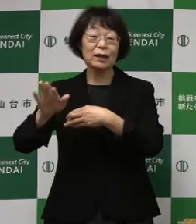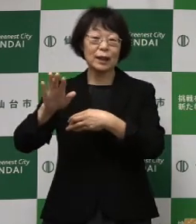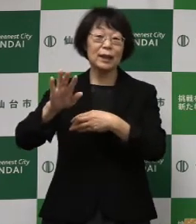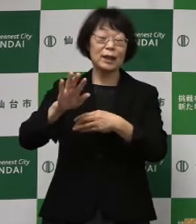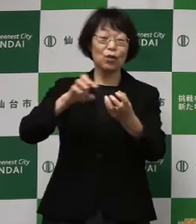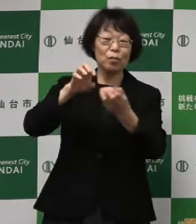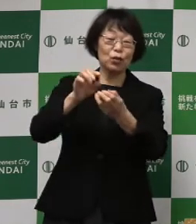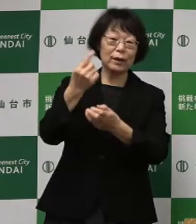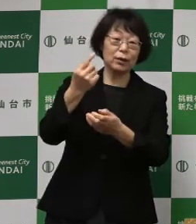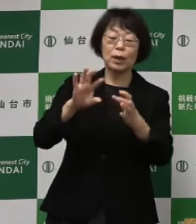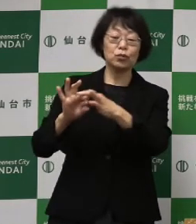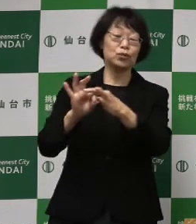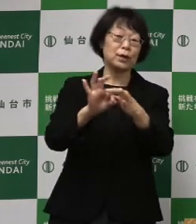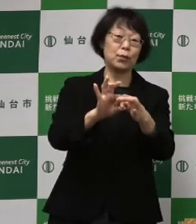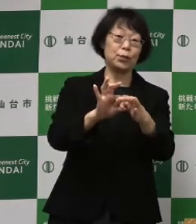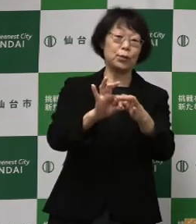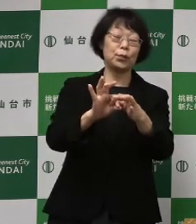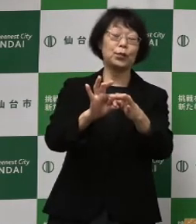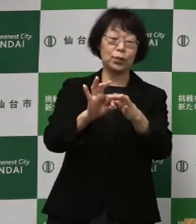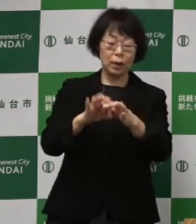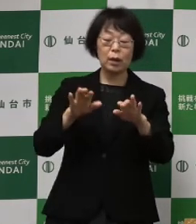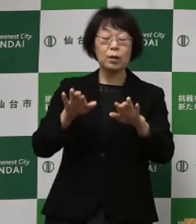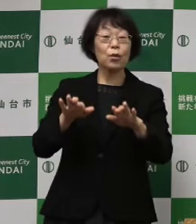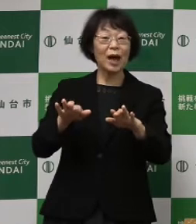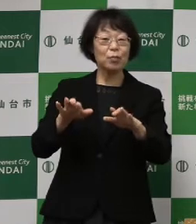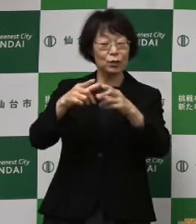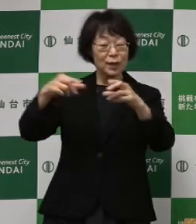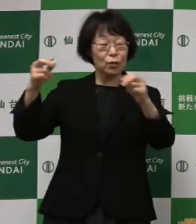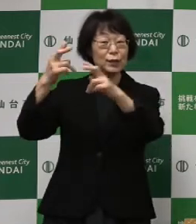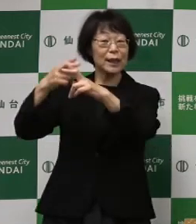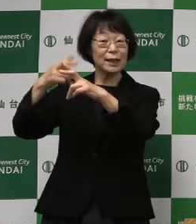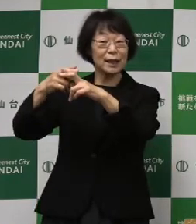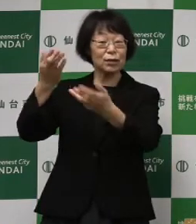っていうのが続いていてですね、今回も全国的に